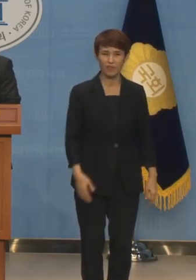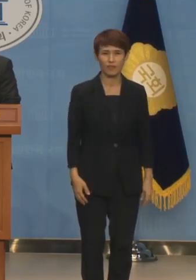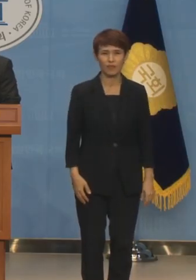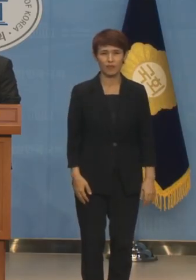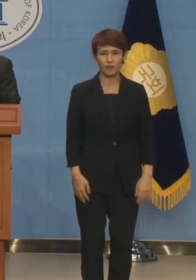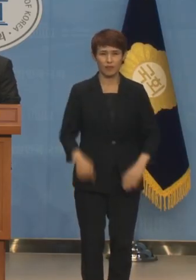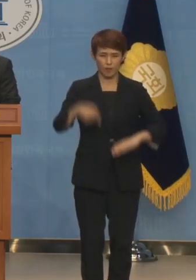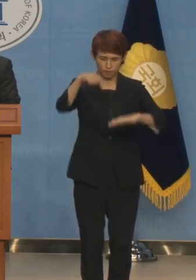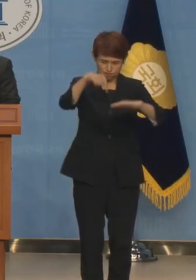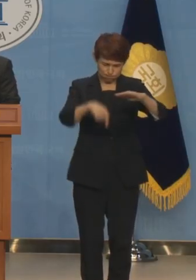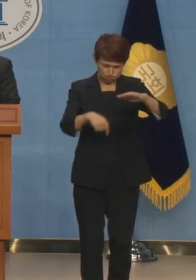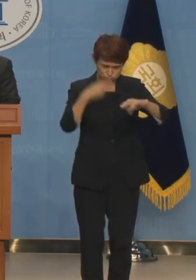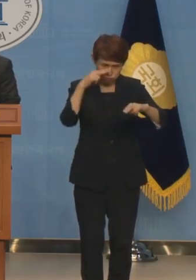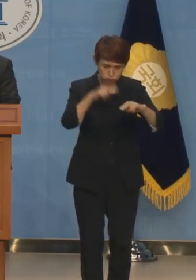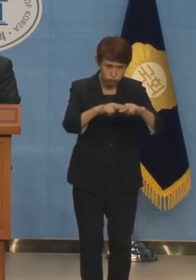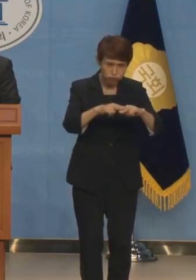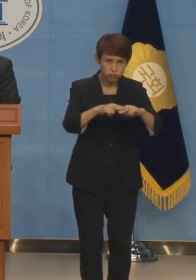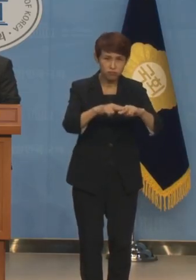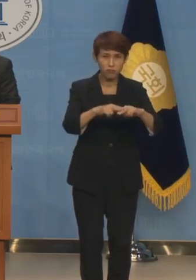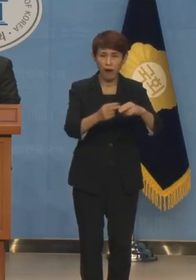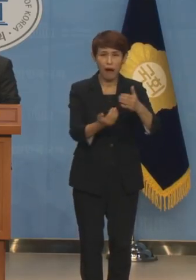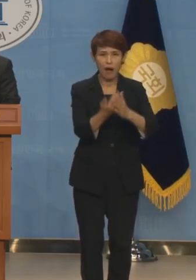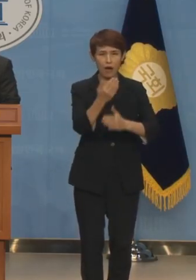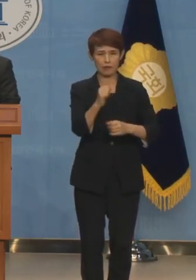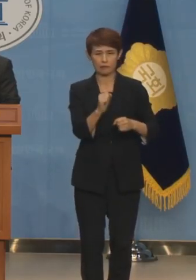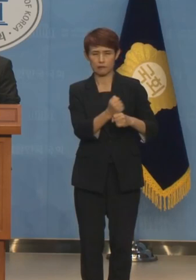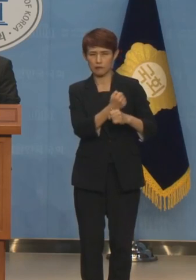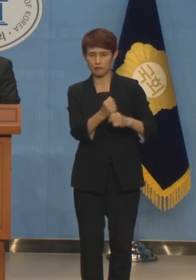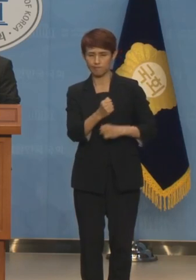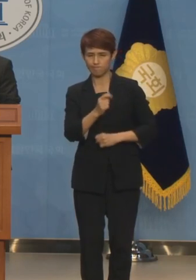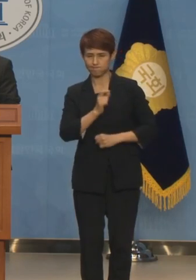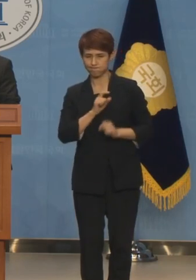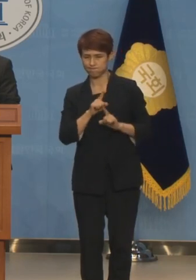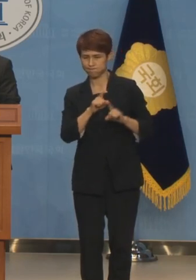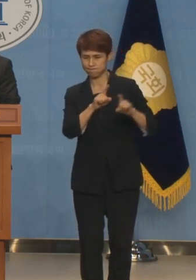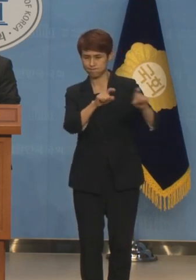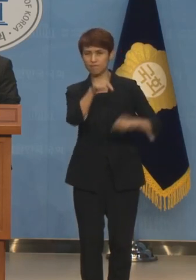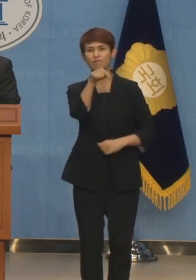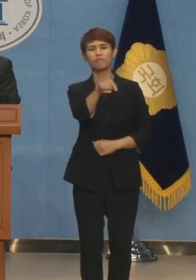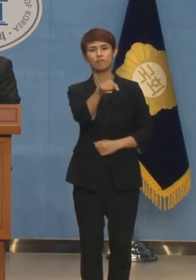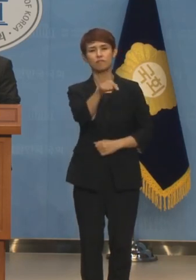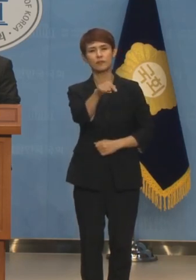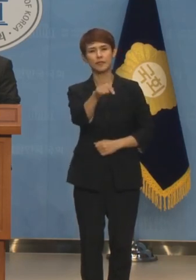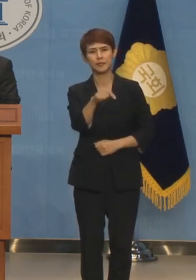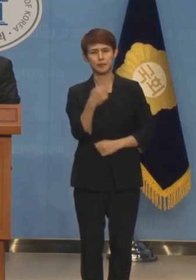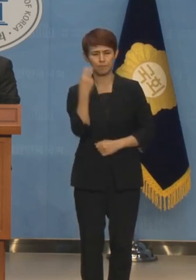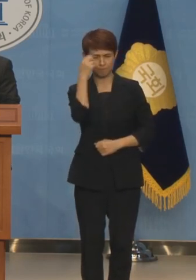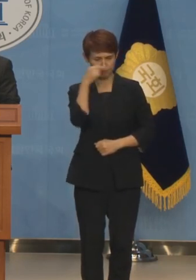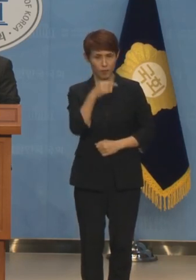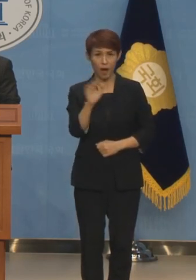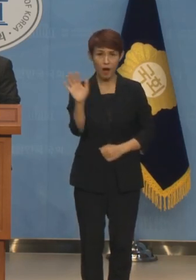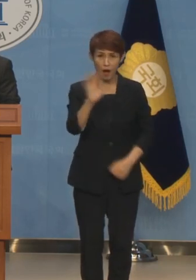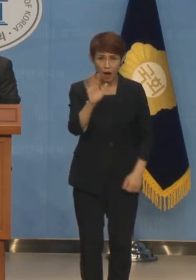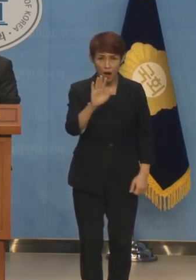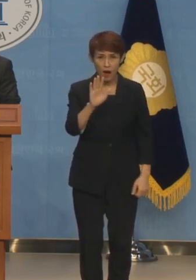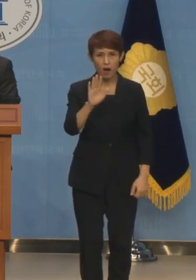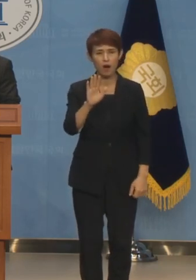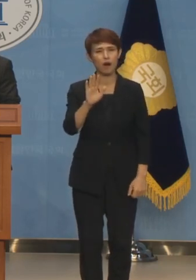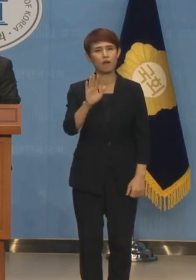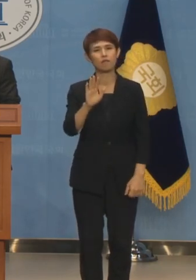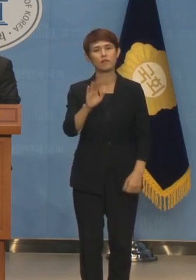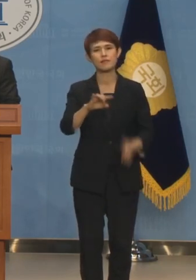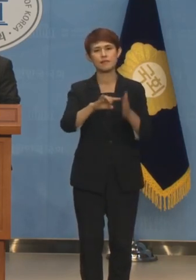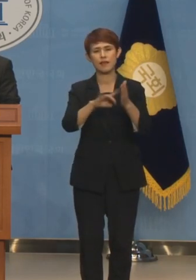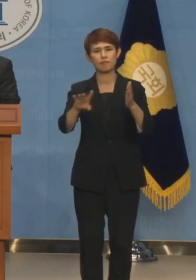파면 팔수록 석유나 가스 대신 카르텔 의혹만 쏟아지는 유전 게이트, 철저한 검증 없이는 단 한 푼의